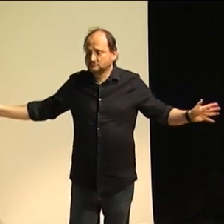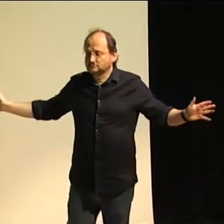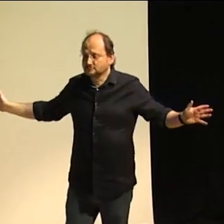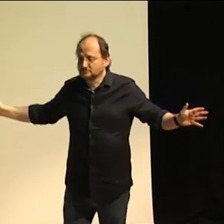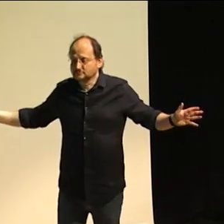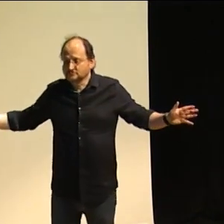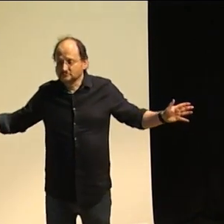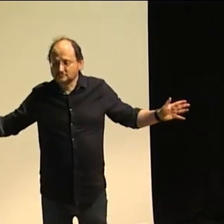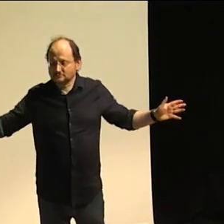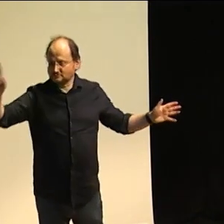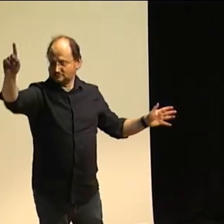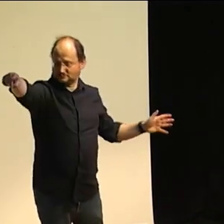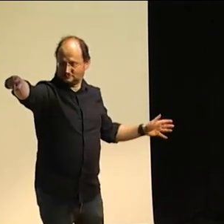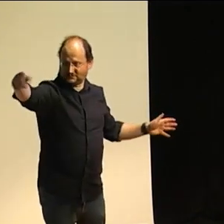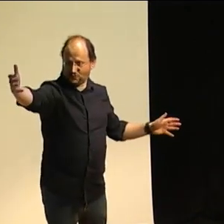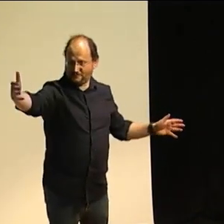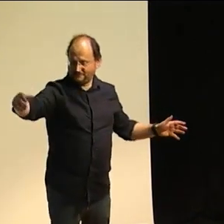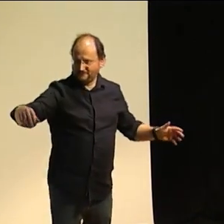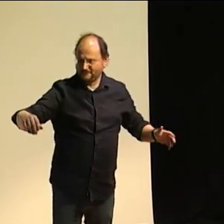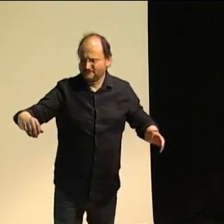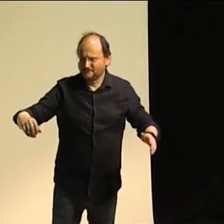Alors, je pense qu'on a répondu à toutes les questions. Non, il y a encore une question?